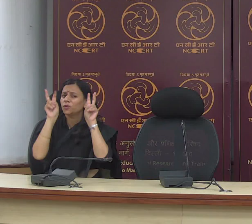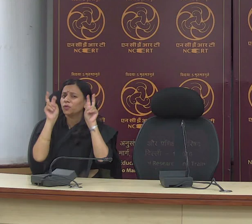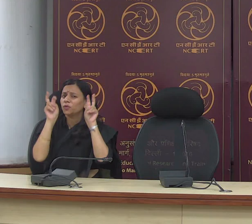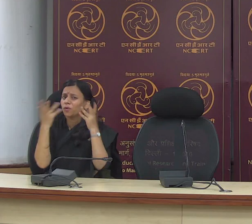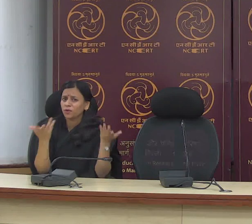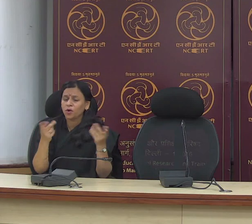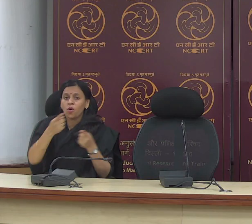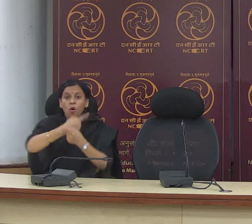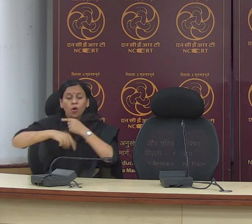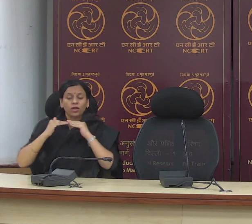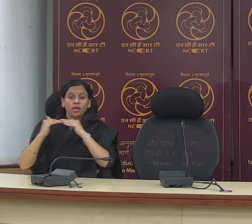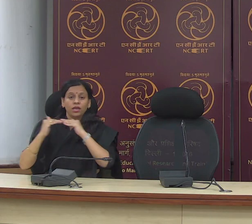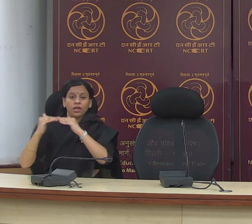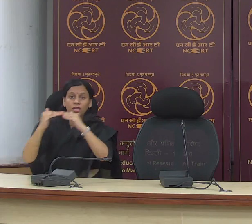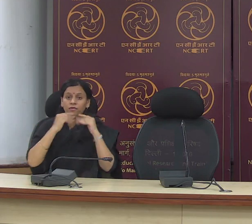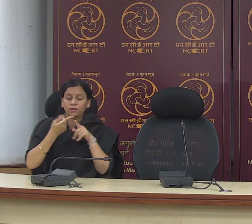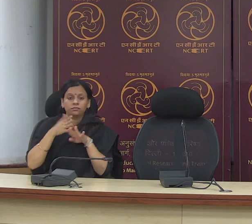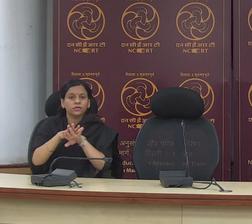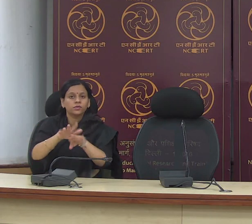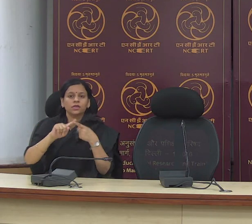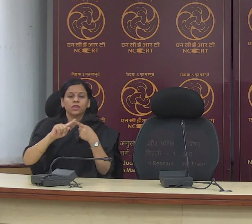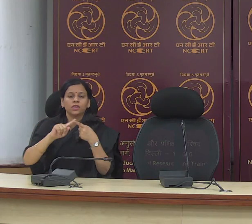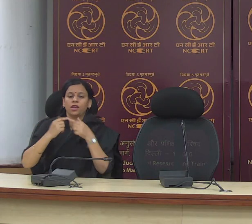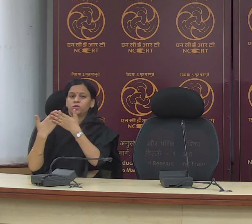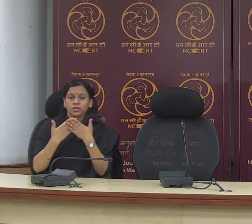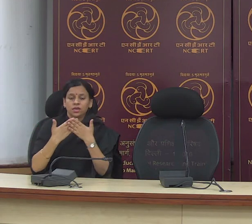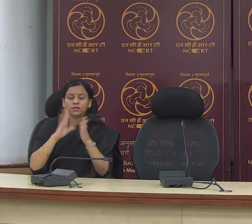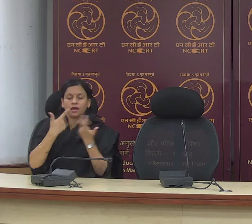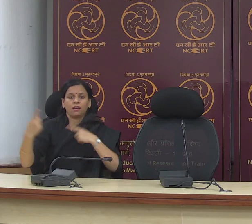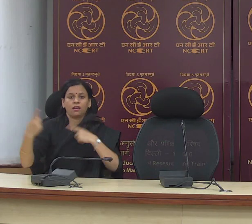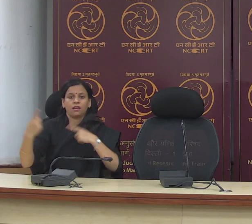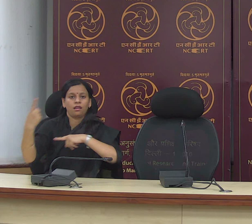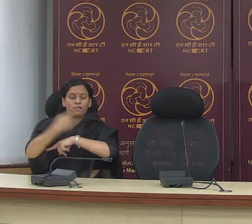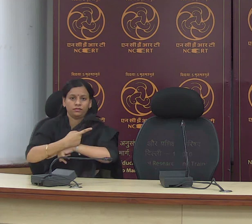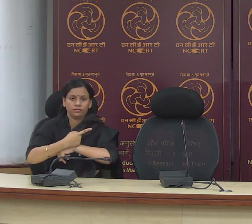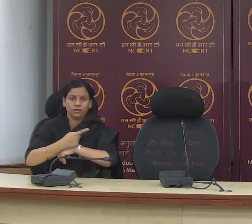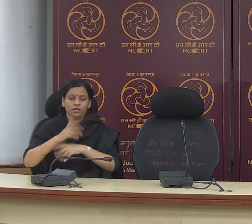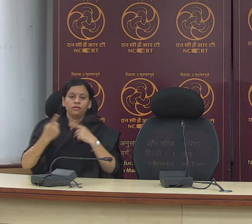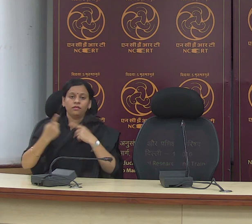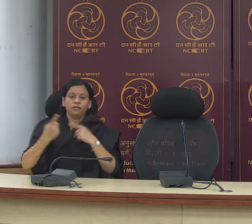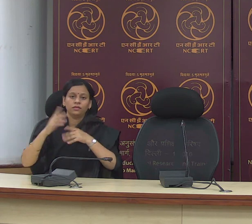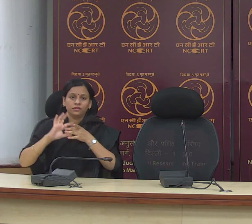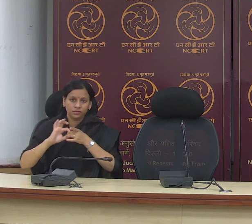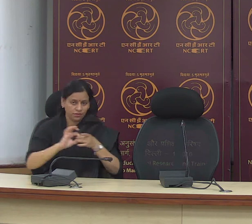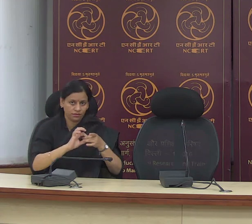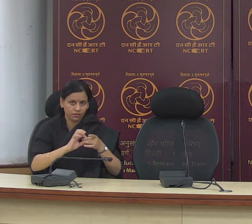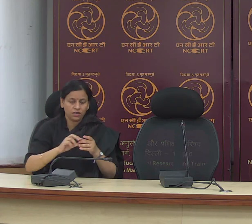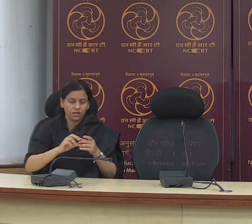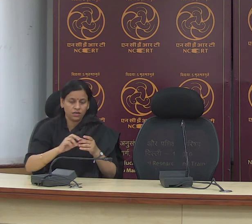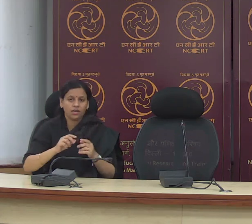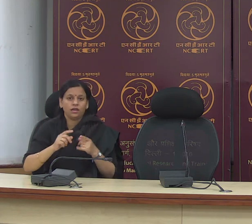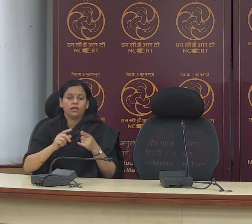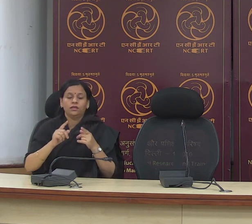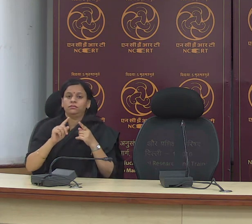है सभी के लिए समतामूलक और समावेशी शिक्षा भारतीय सांकेतिक भाषा के संदर्भ में, इक्विटेबल